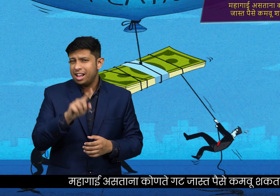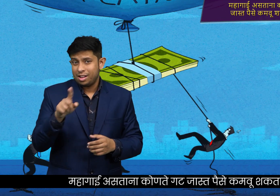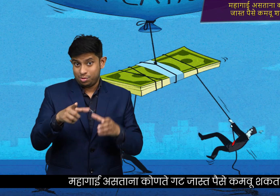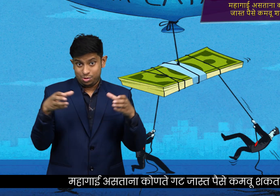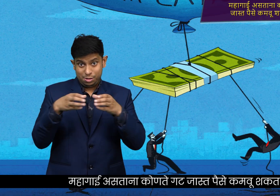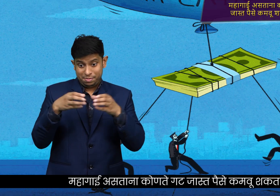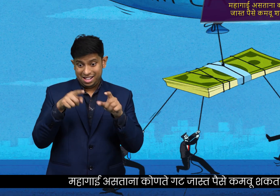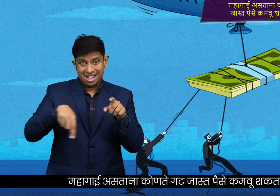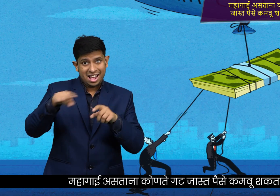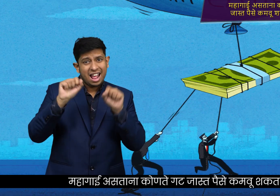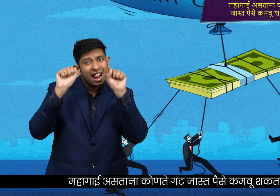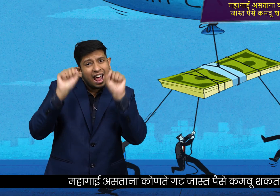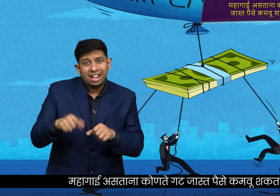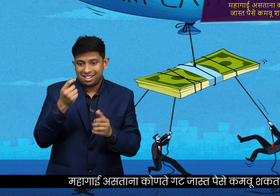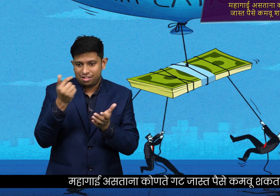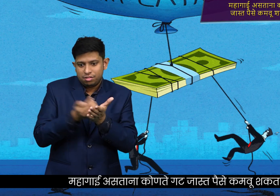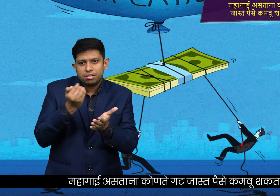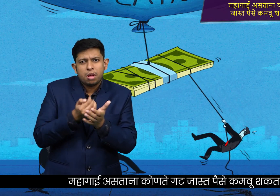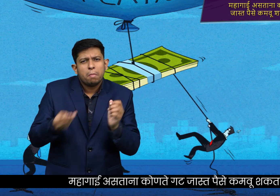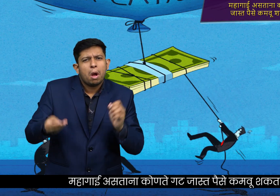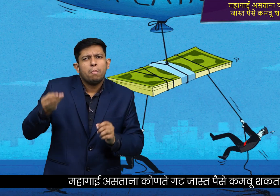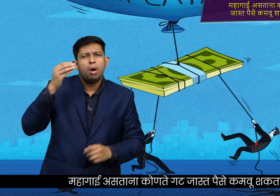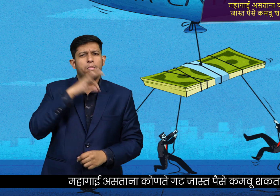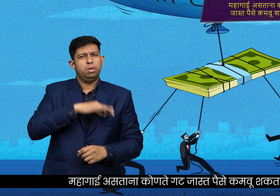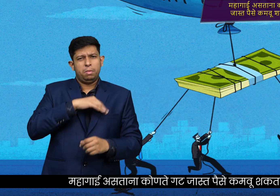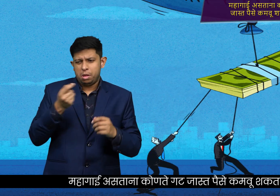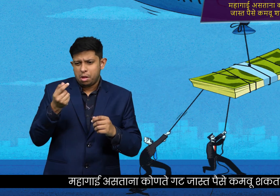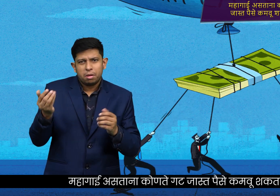महागाई असताना कोणते गट जास्त पैसे कमवू शकतात?